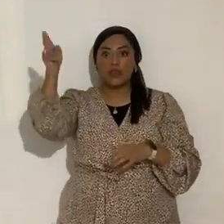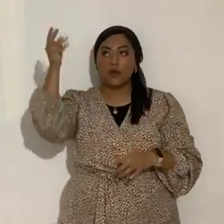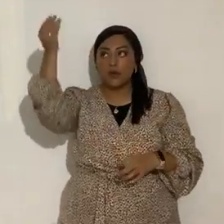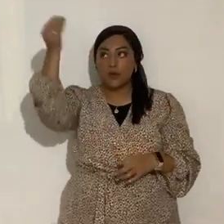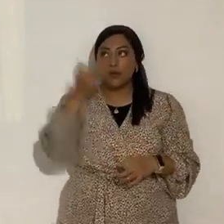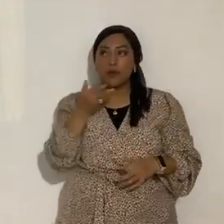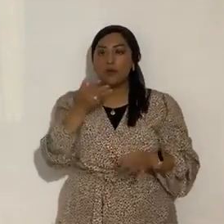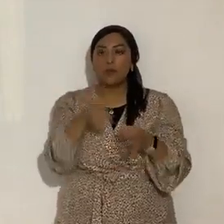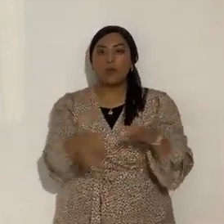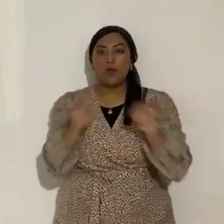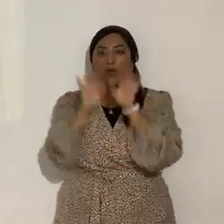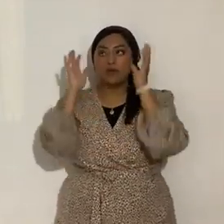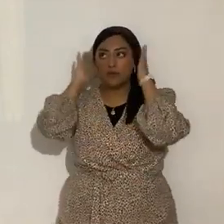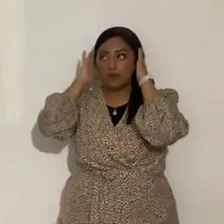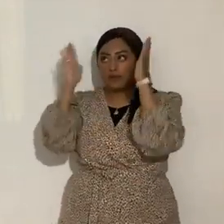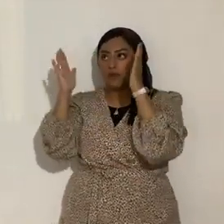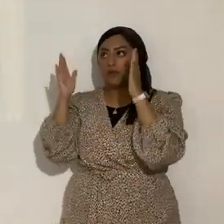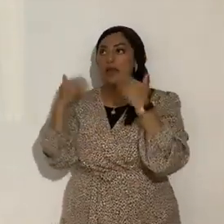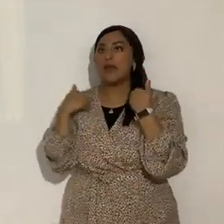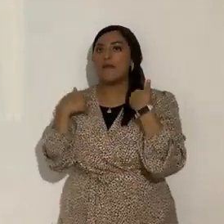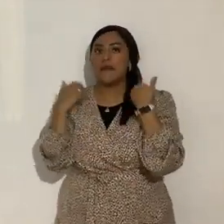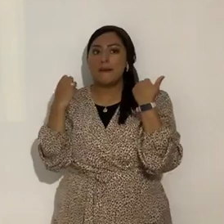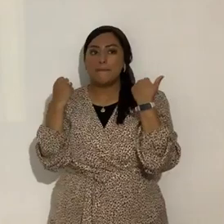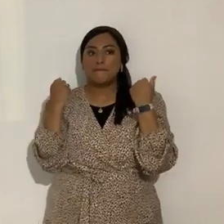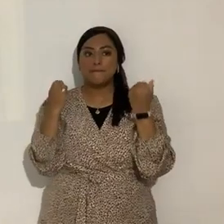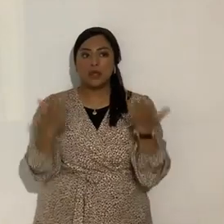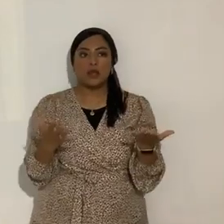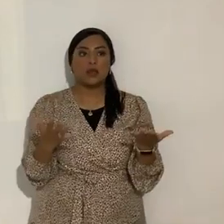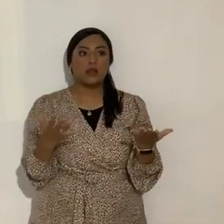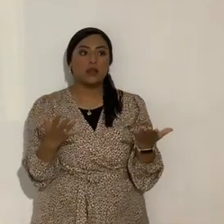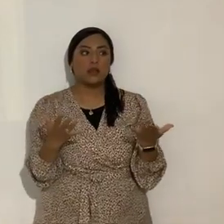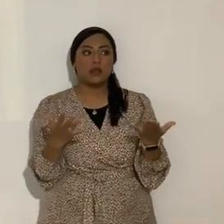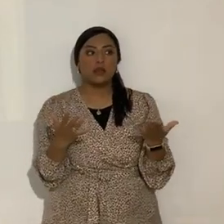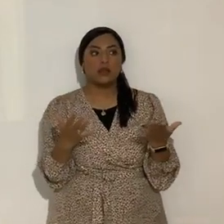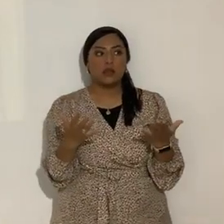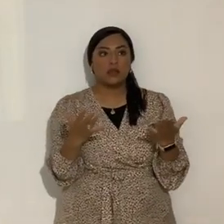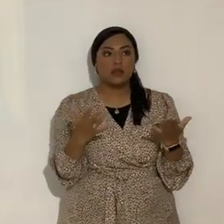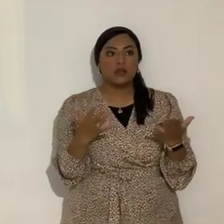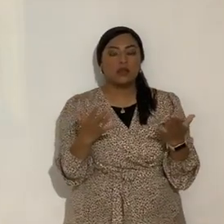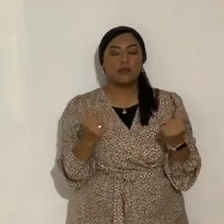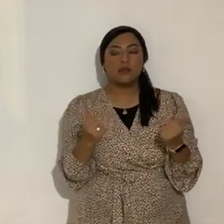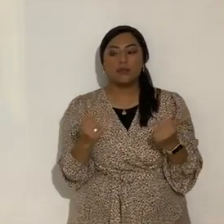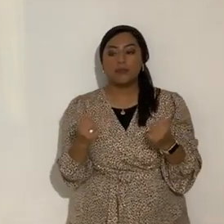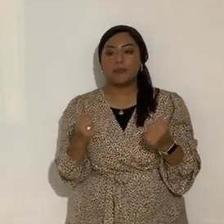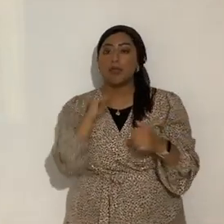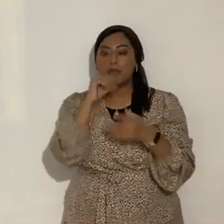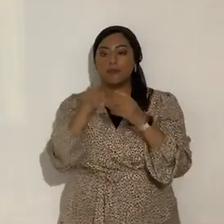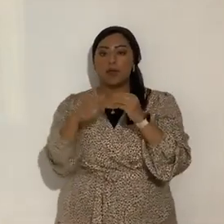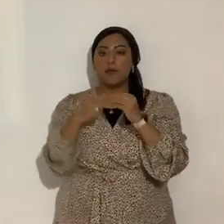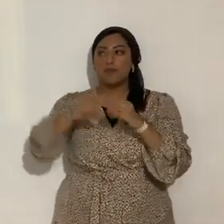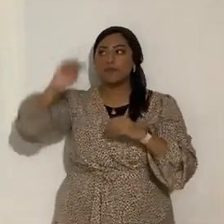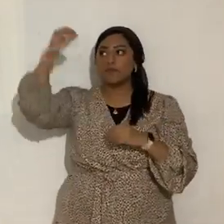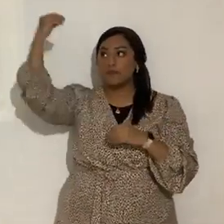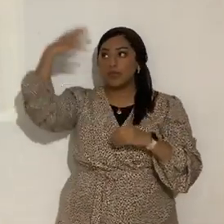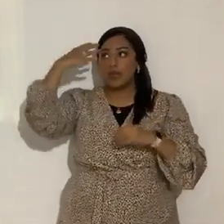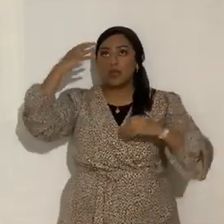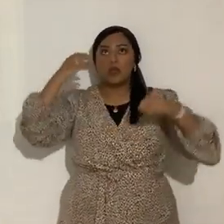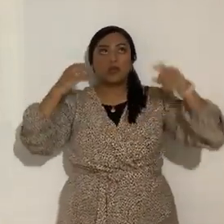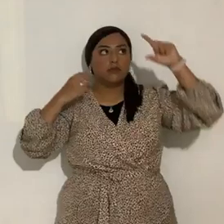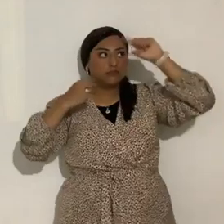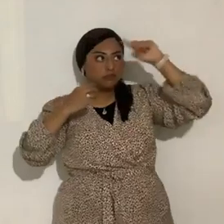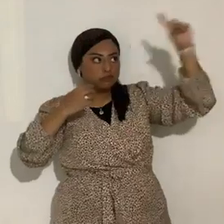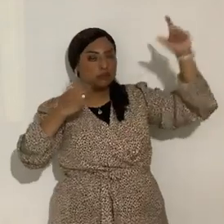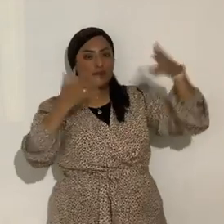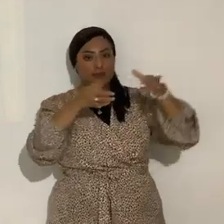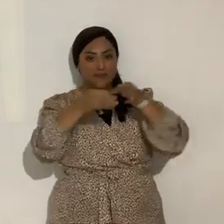Yahshua. Hay muchas señales ahorita, no me refiero a las señales del sol y la luna, que también, ya lo